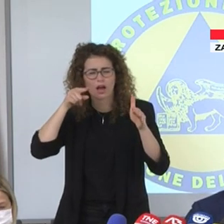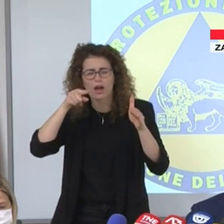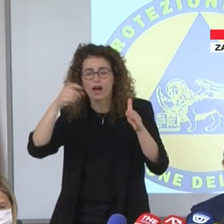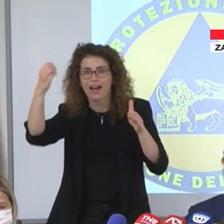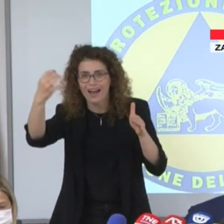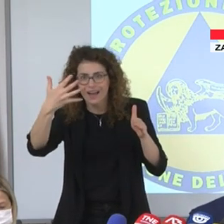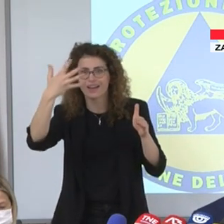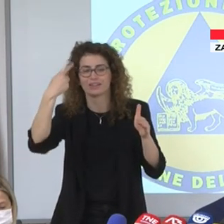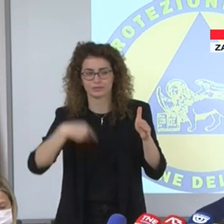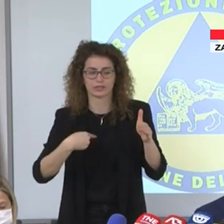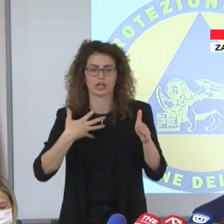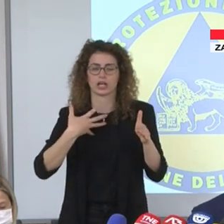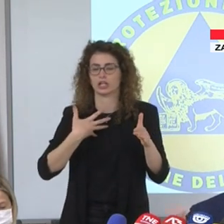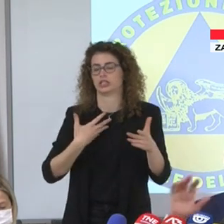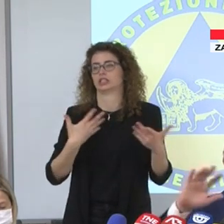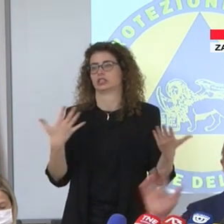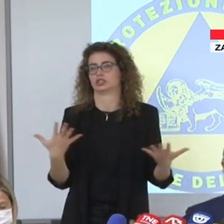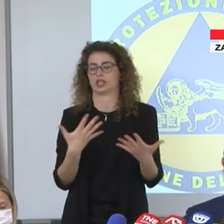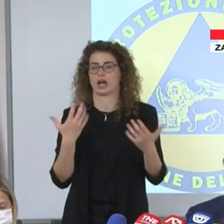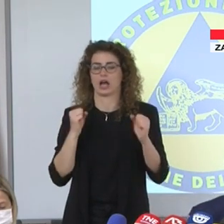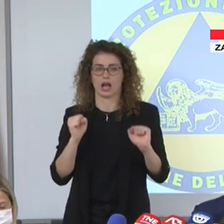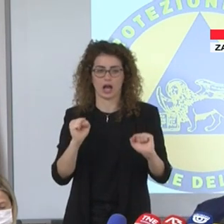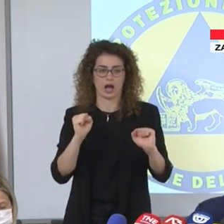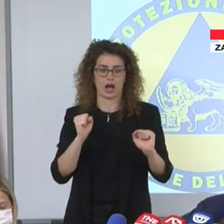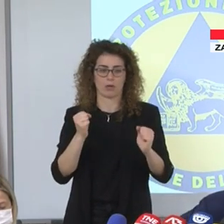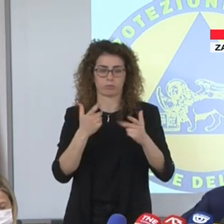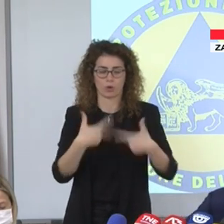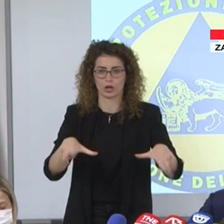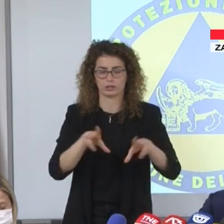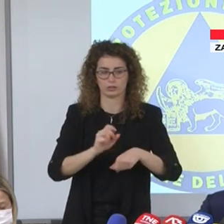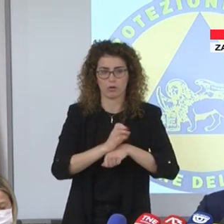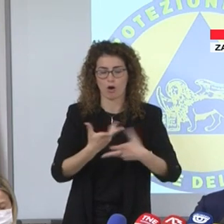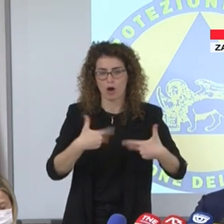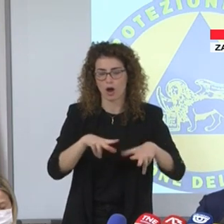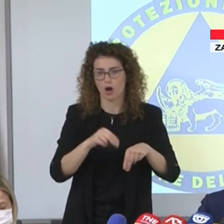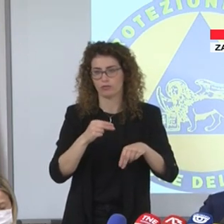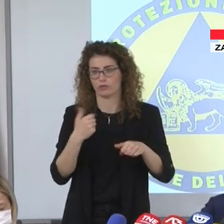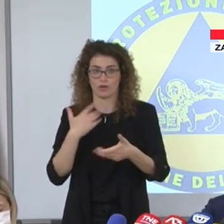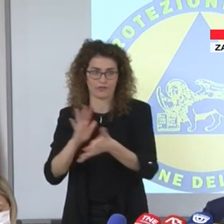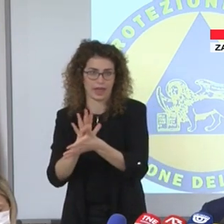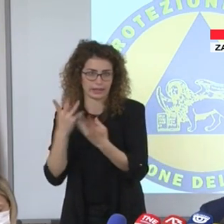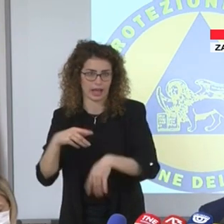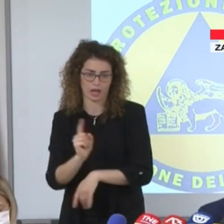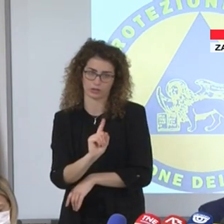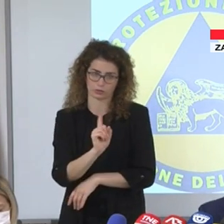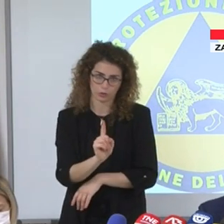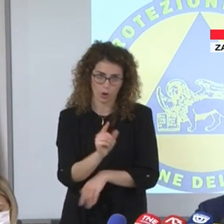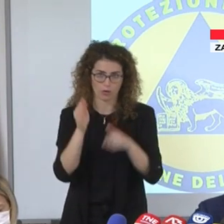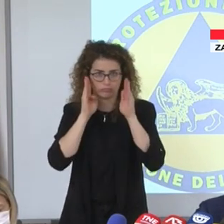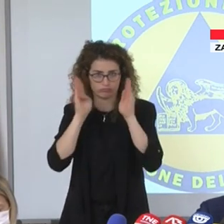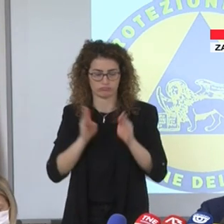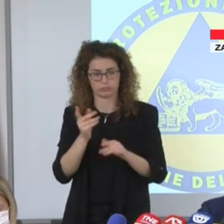carità, potrebbe esserci un colpo di coda, non è che qua possiamo far festa, eh? Non si abbassa la guardia, però insomma vaccinare